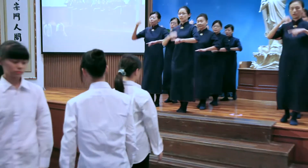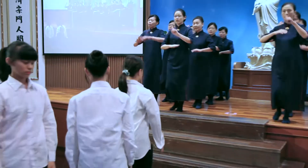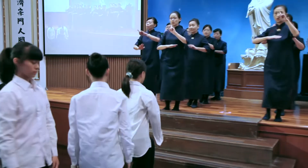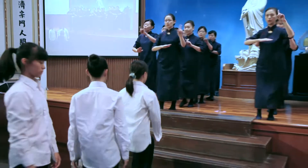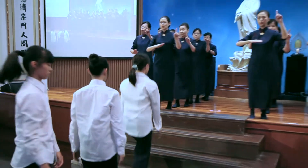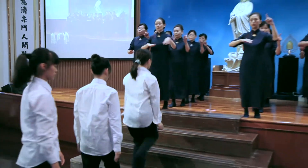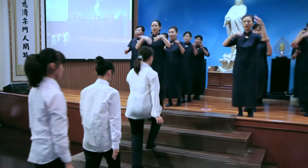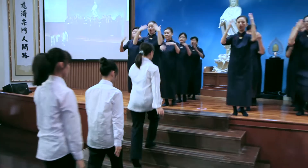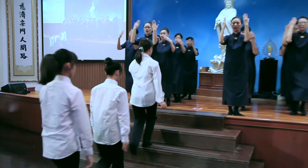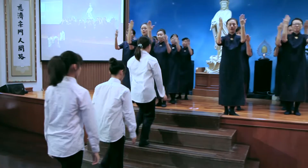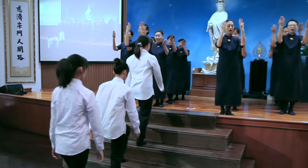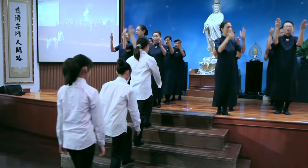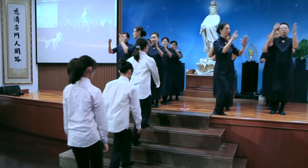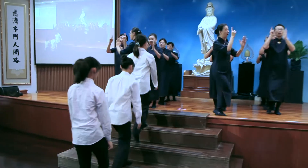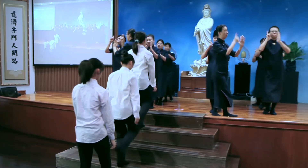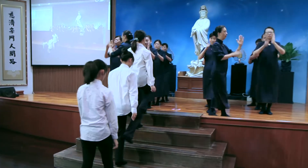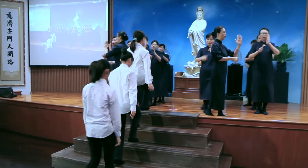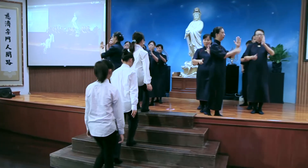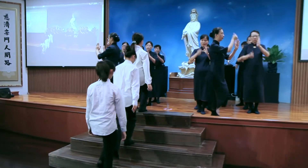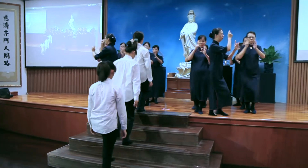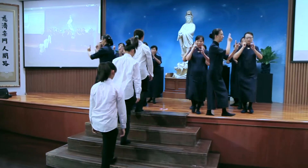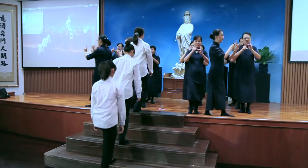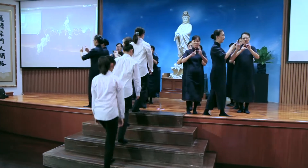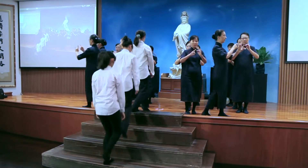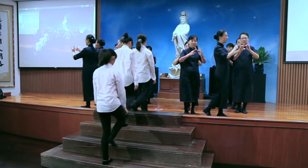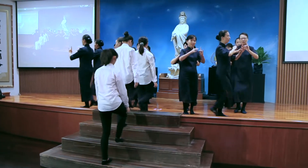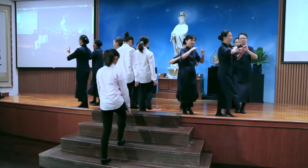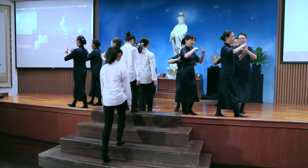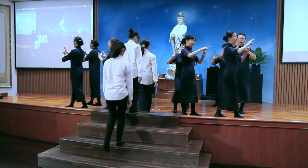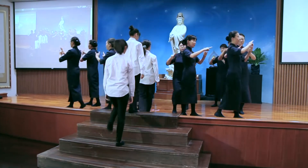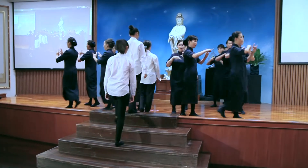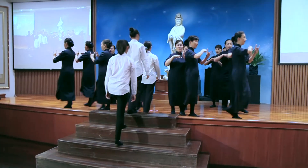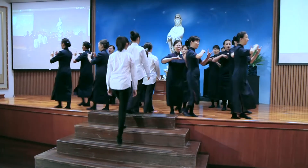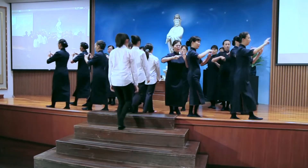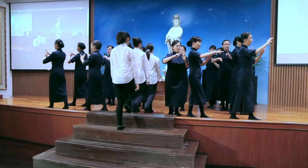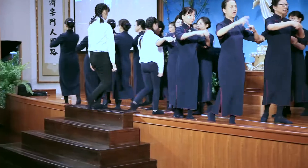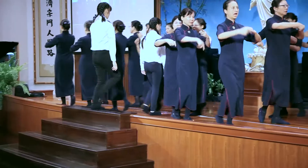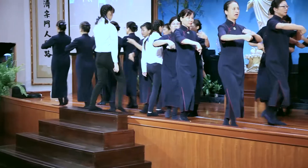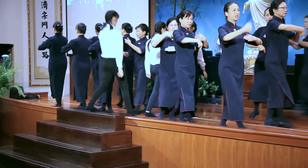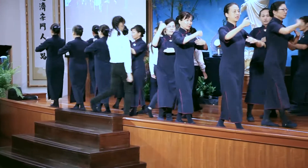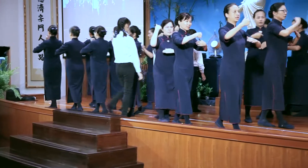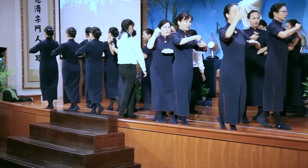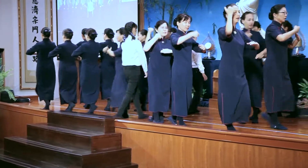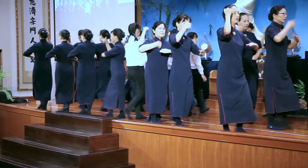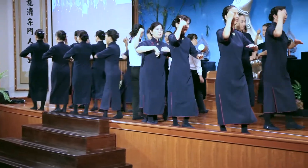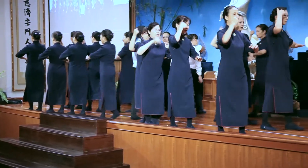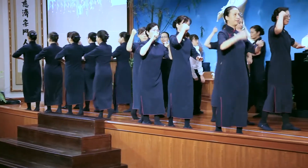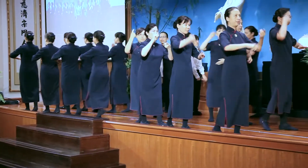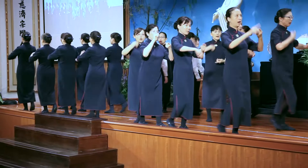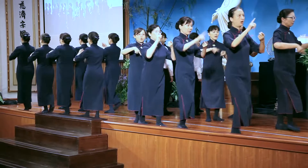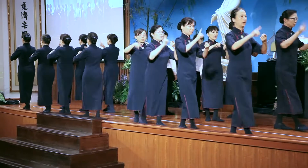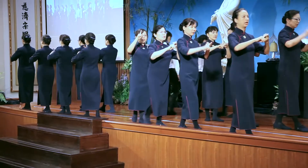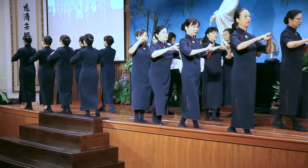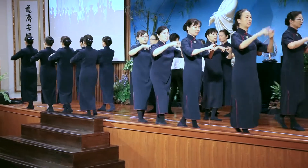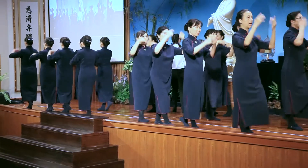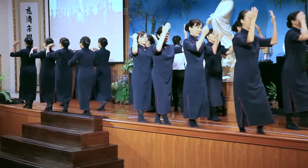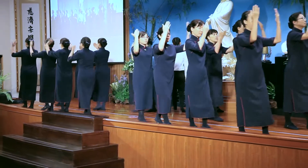身如何报，佛陀在严凡发音，今恩难报应难